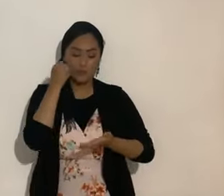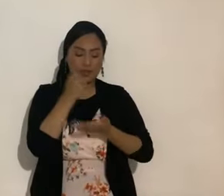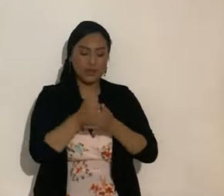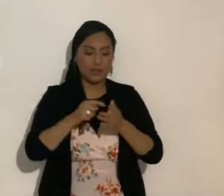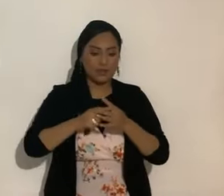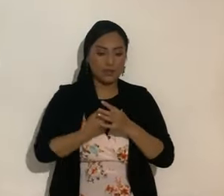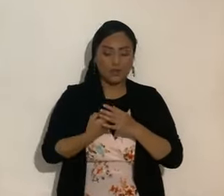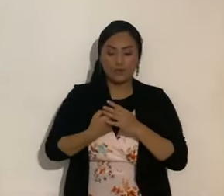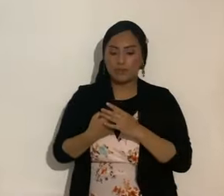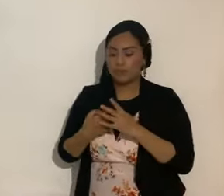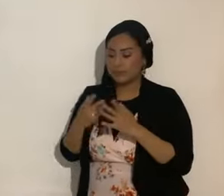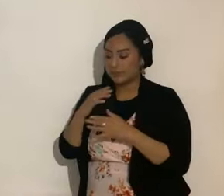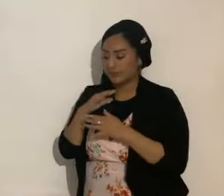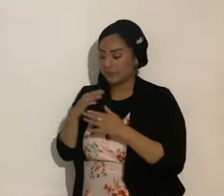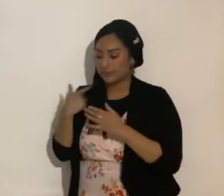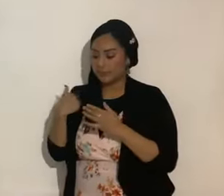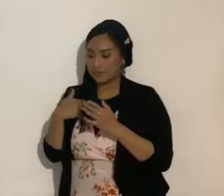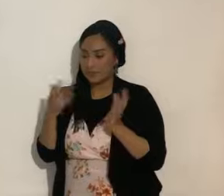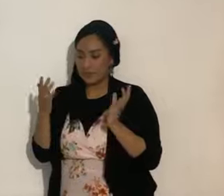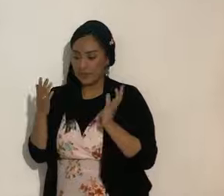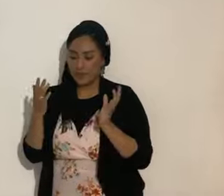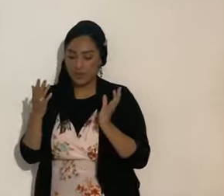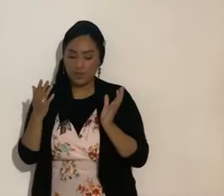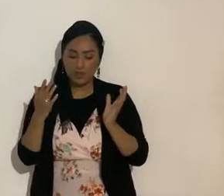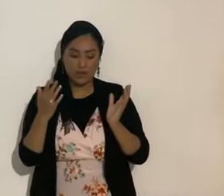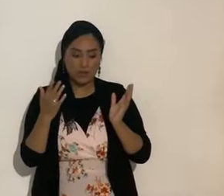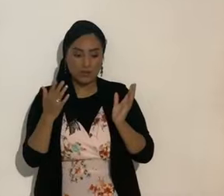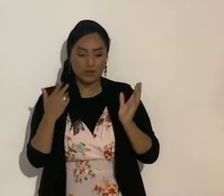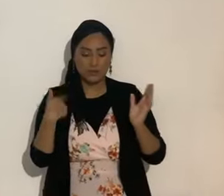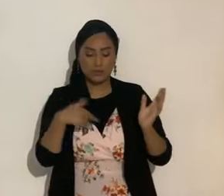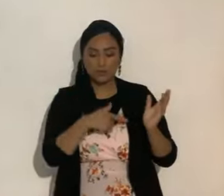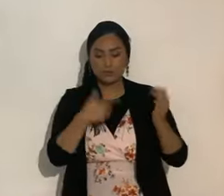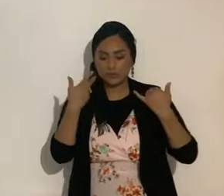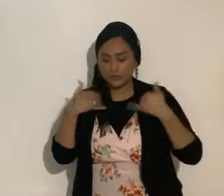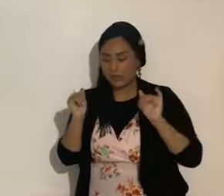desatados y que todavía nos estamos comportándonos con niñadas, Abba Kadosh.